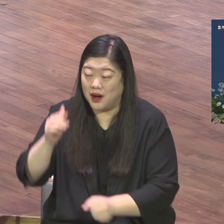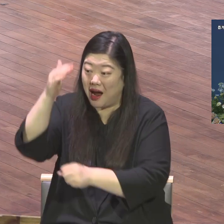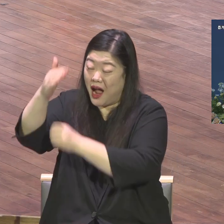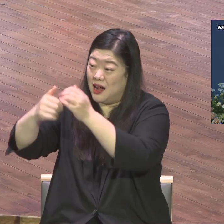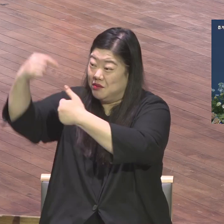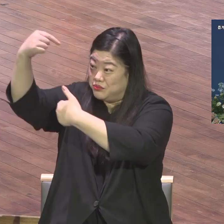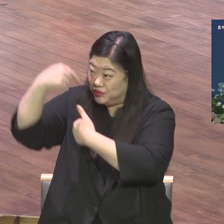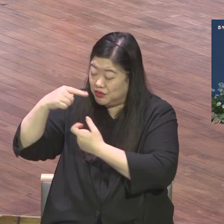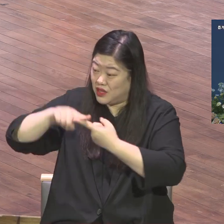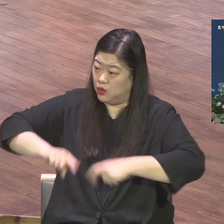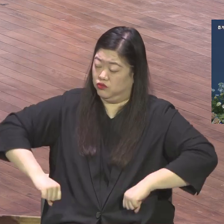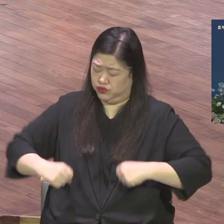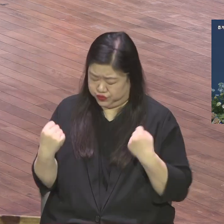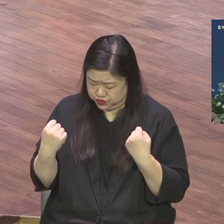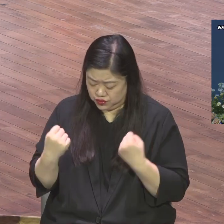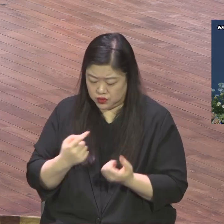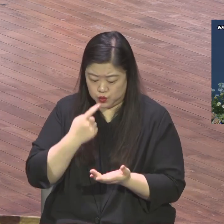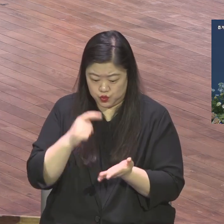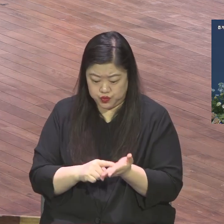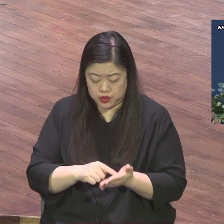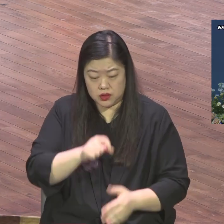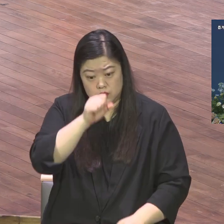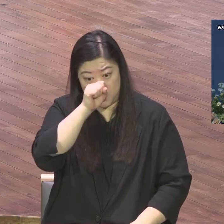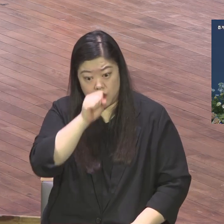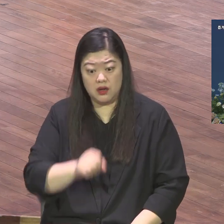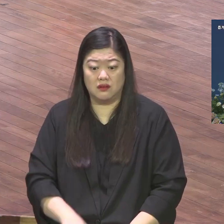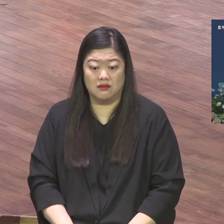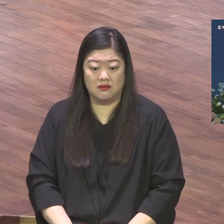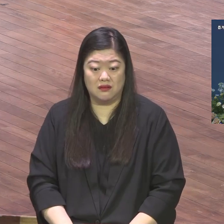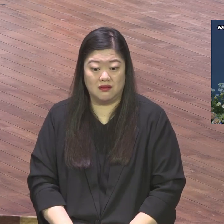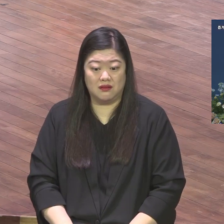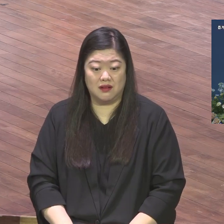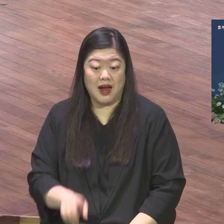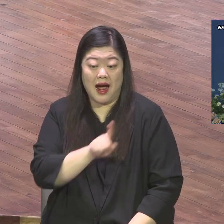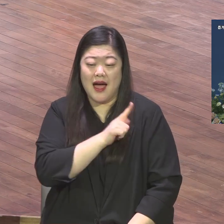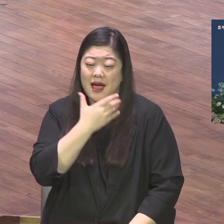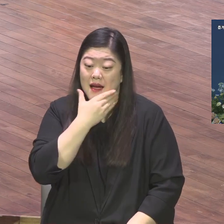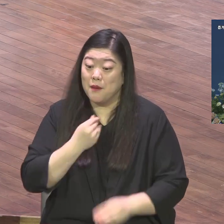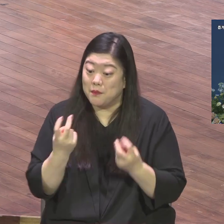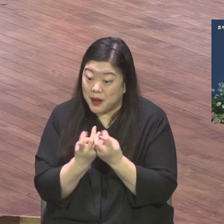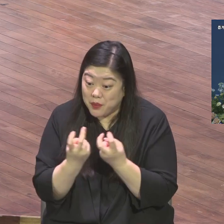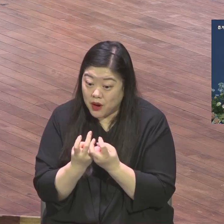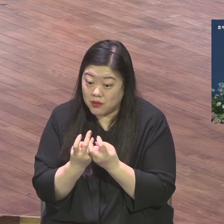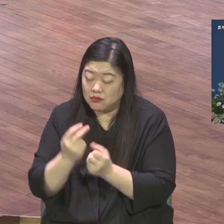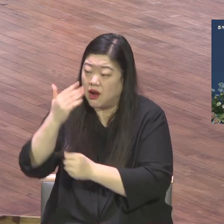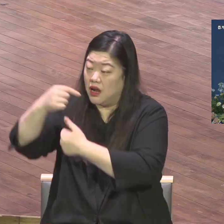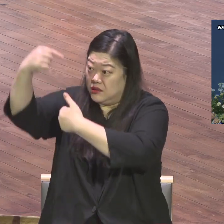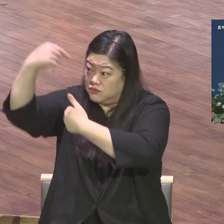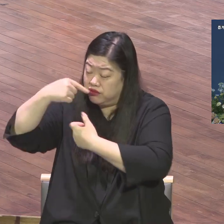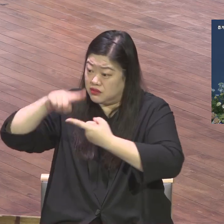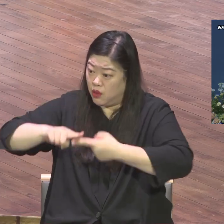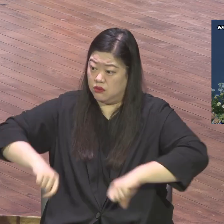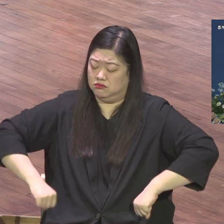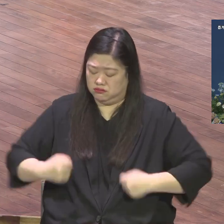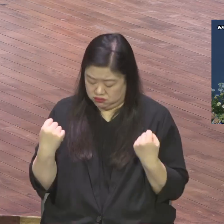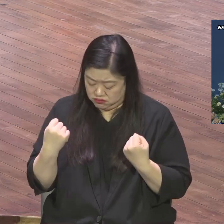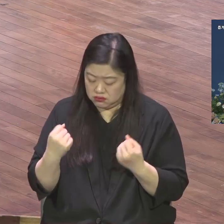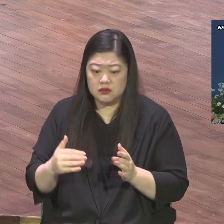하라는 대로 하는 것이다. 인생에서 가장 복된 것이 무엇이냐? 하나님이 하라는 대로 하는 것이다.